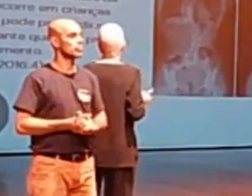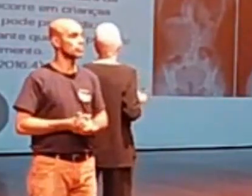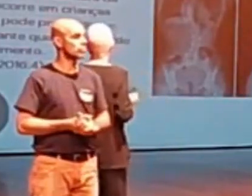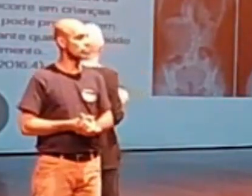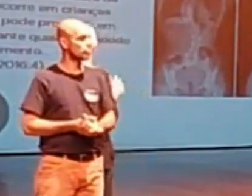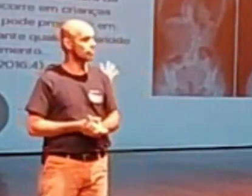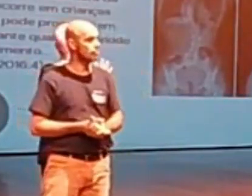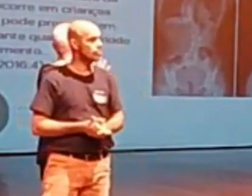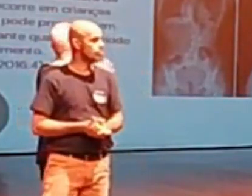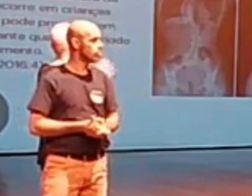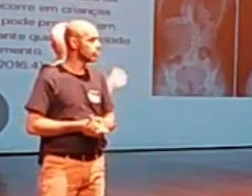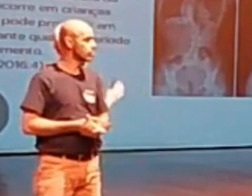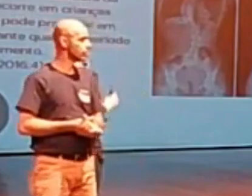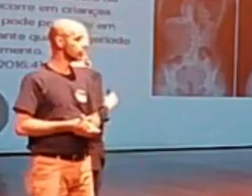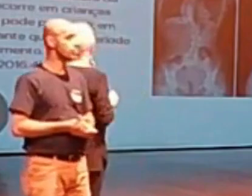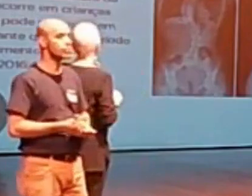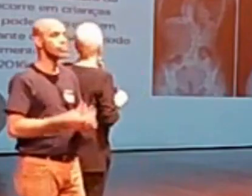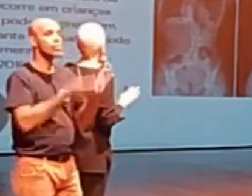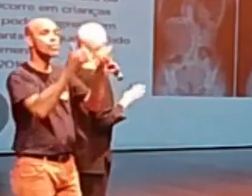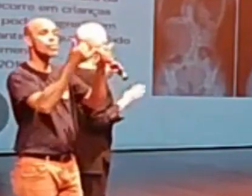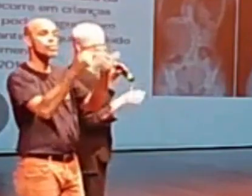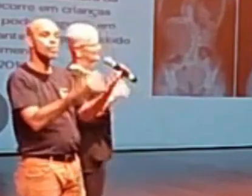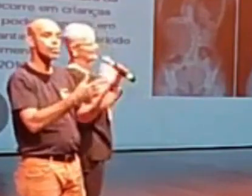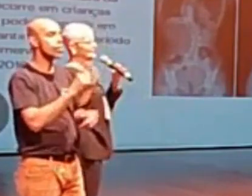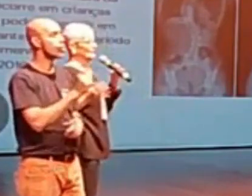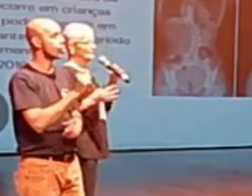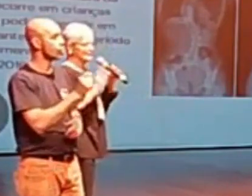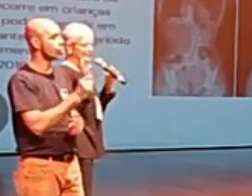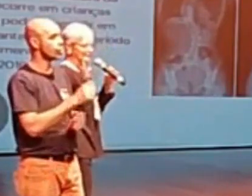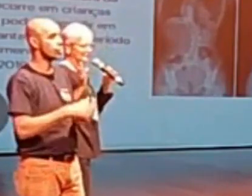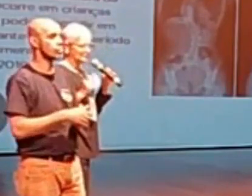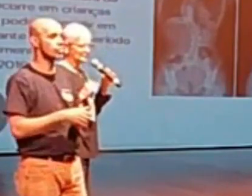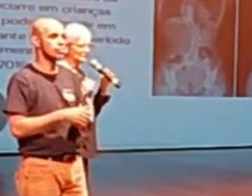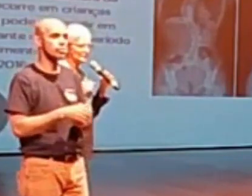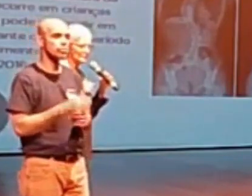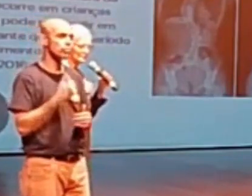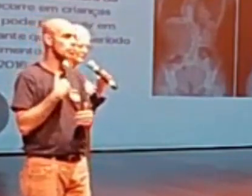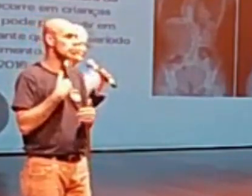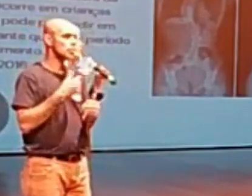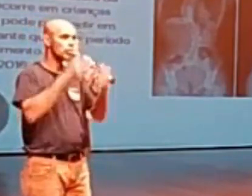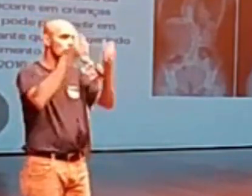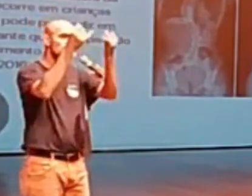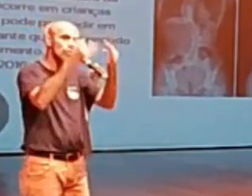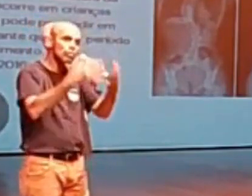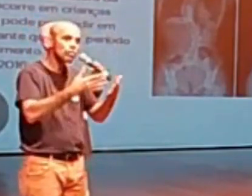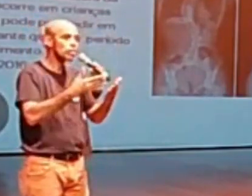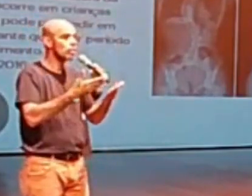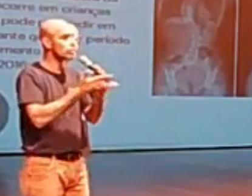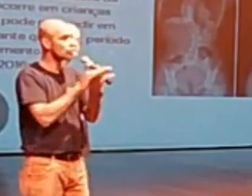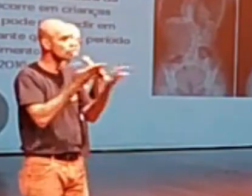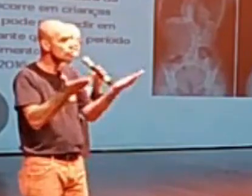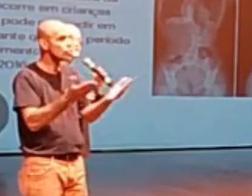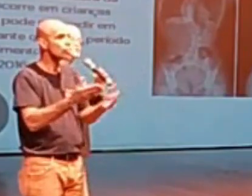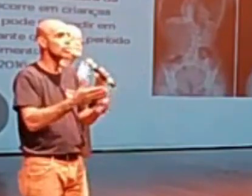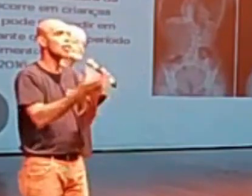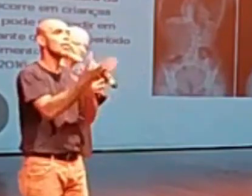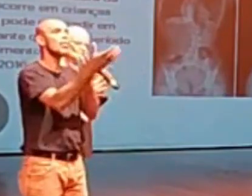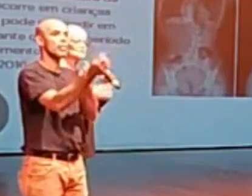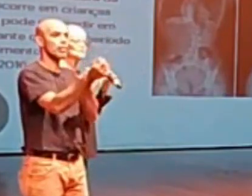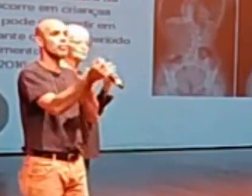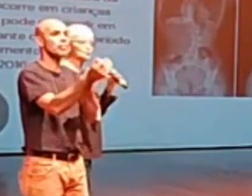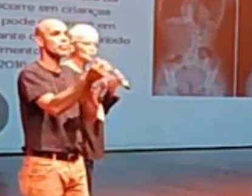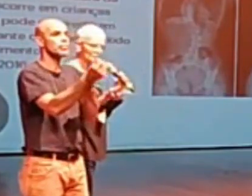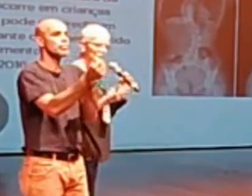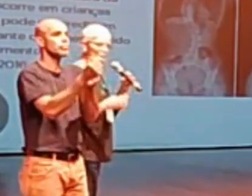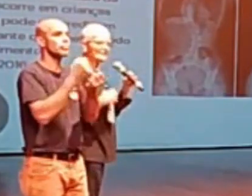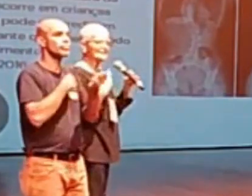Bom, a definição dela mais aceita até o momento e que está nas